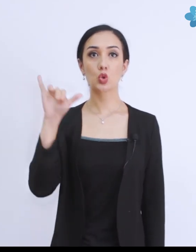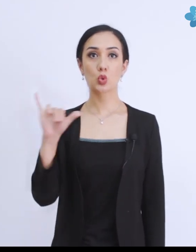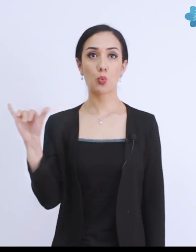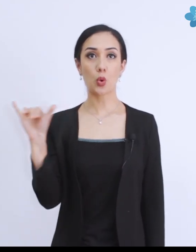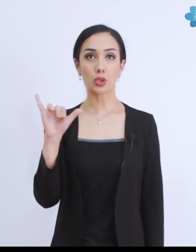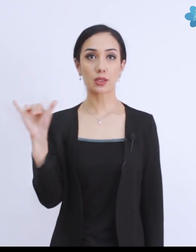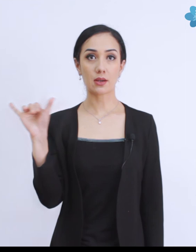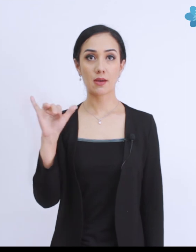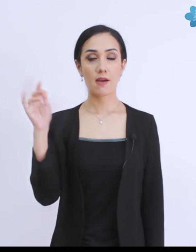воскресенье